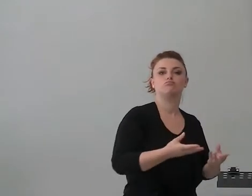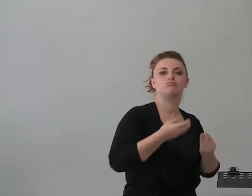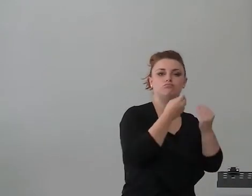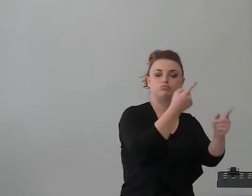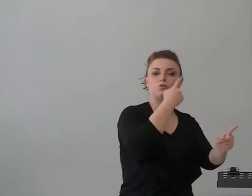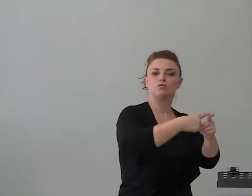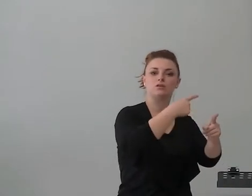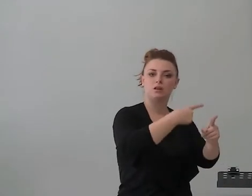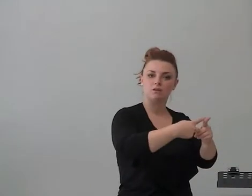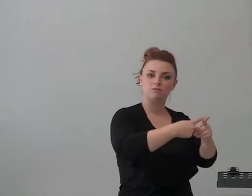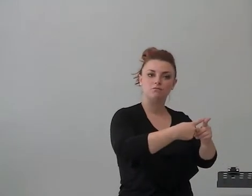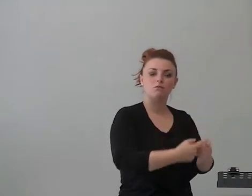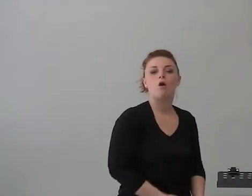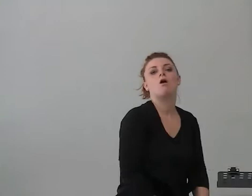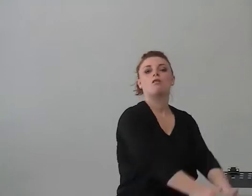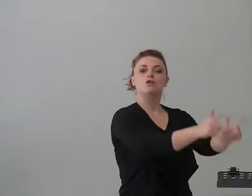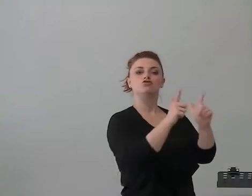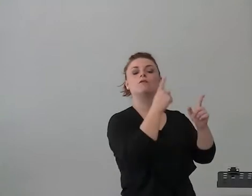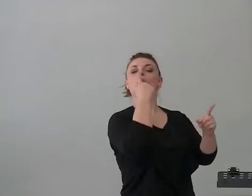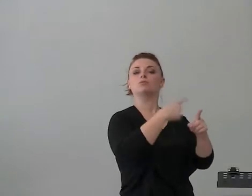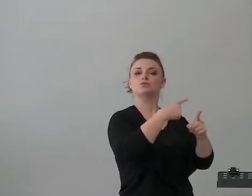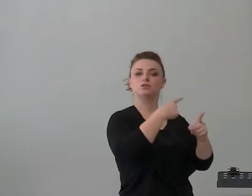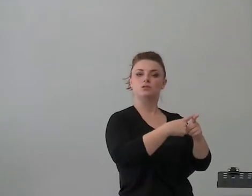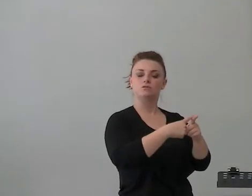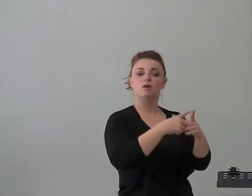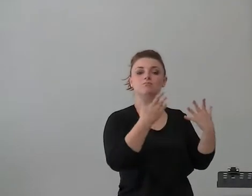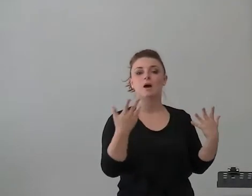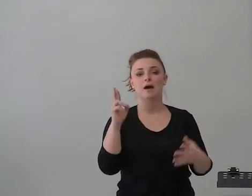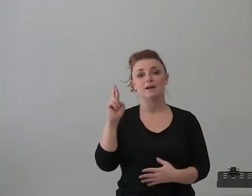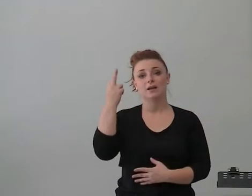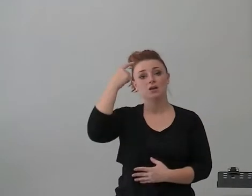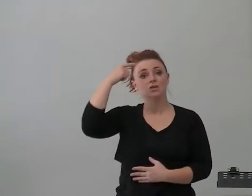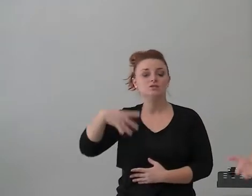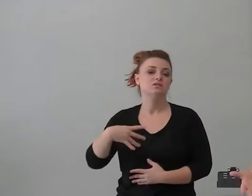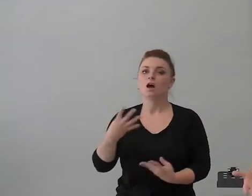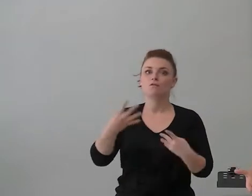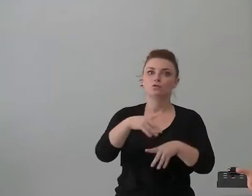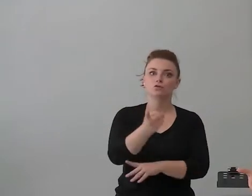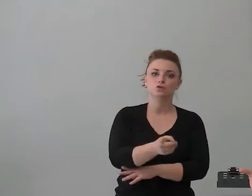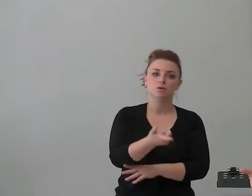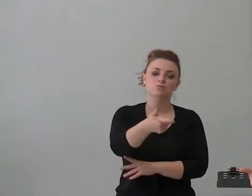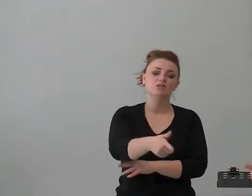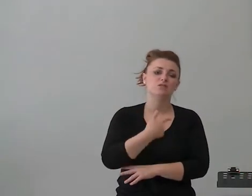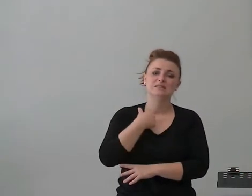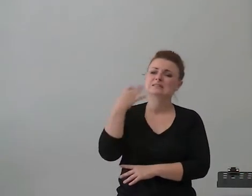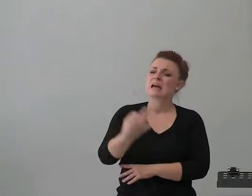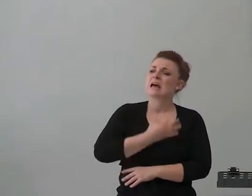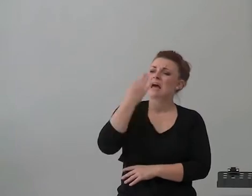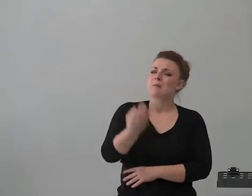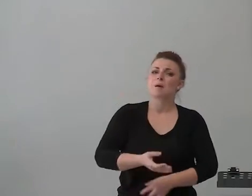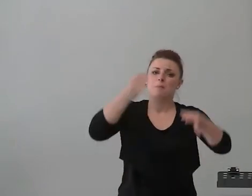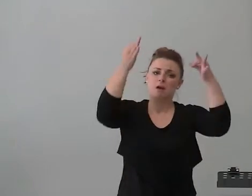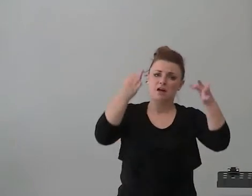funziona e vive con un gran senso di colpa perché non può fare le cose in modo perfetto, non fa